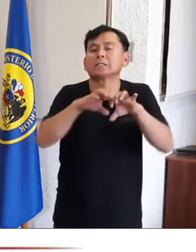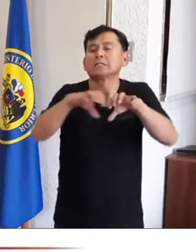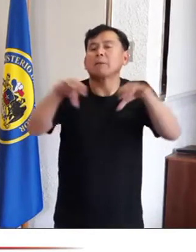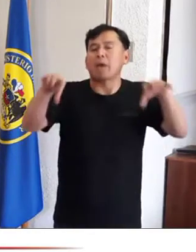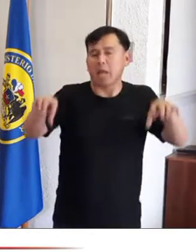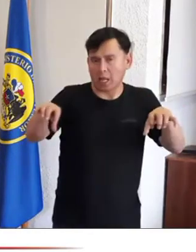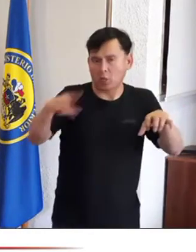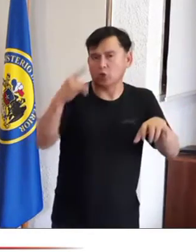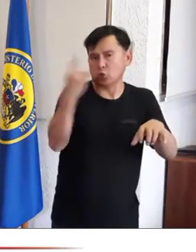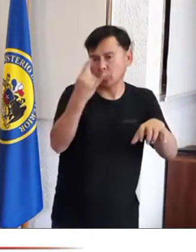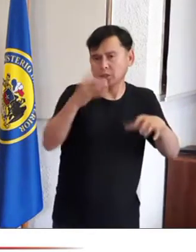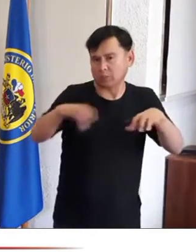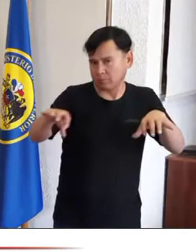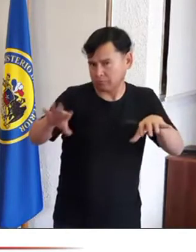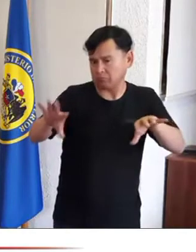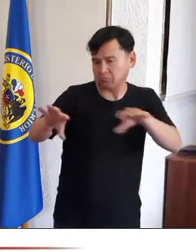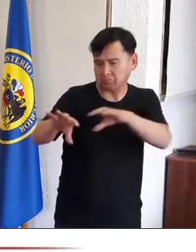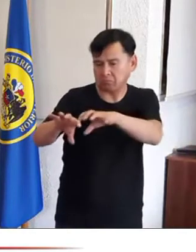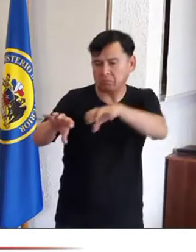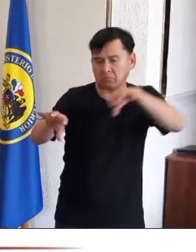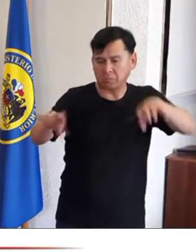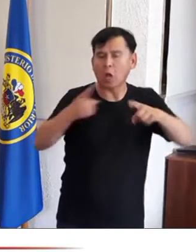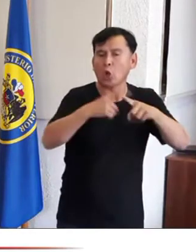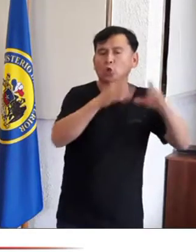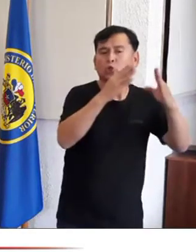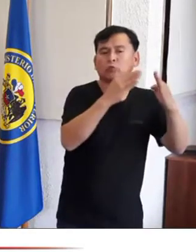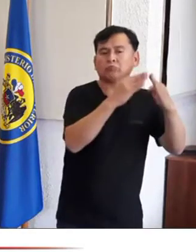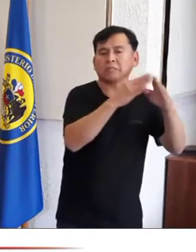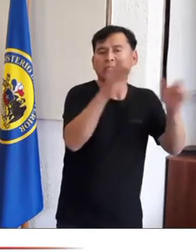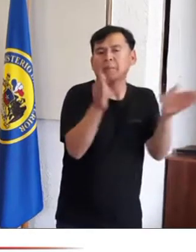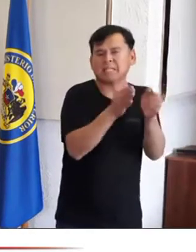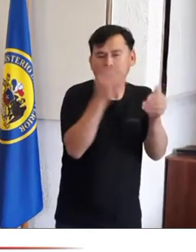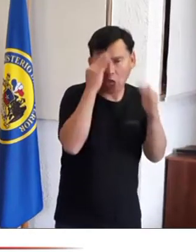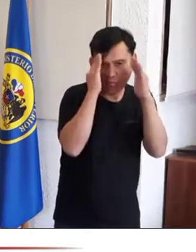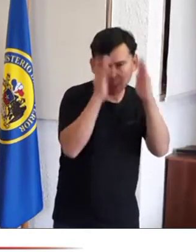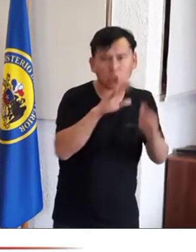al servicio de urgencia del Hospital Regional Coyhaique o de los SAPU de los CESFAM.